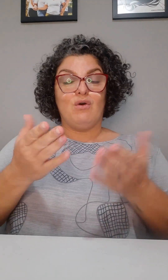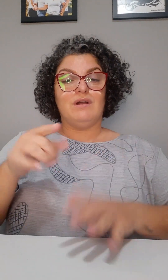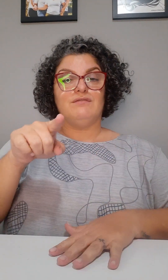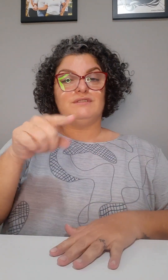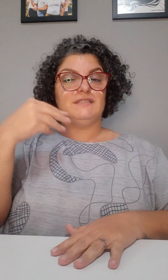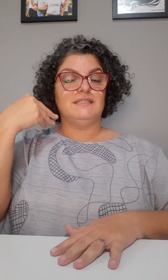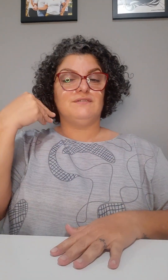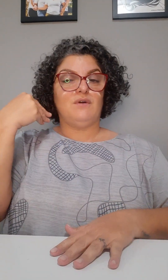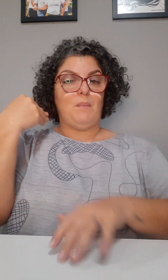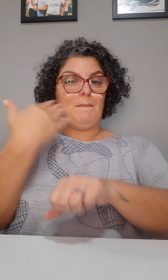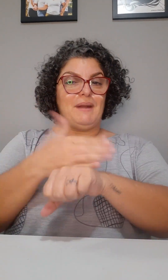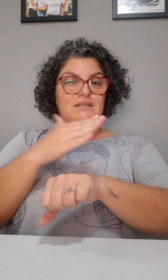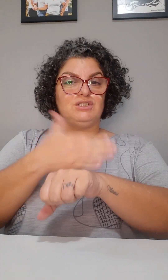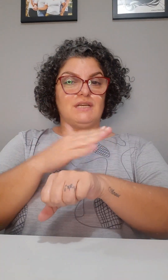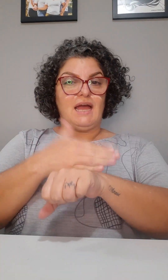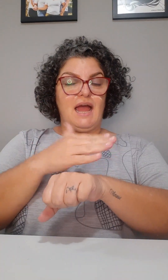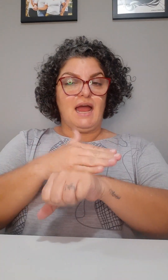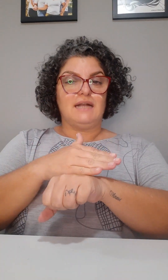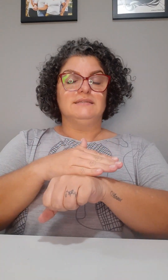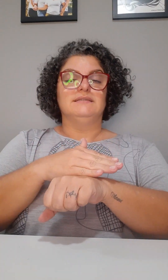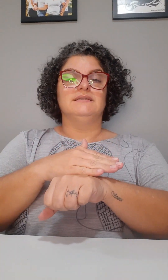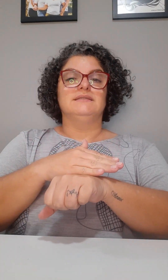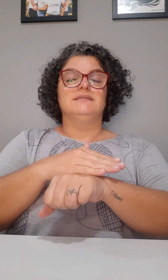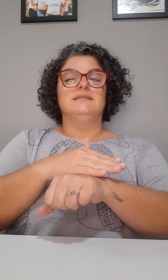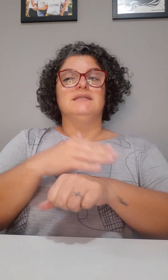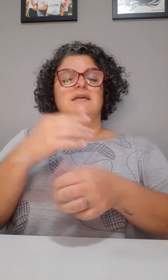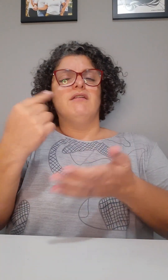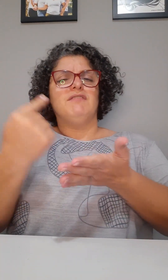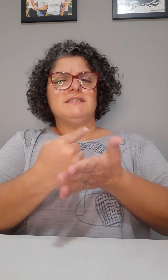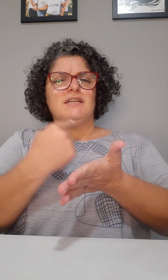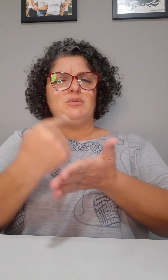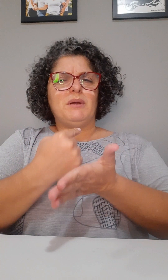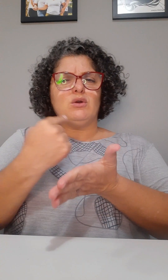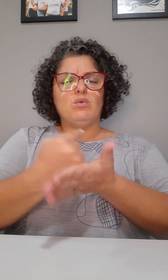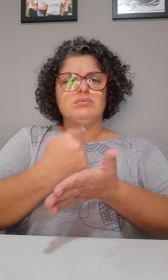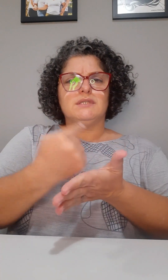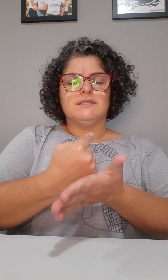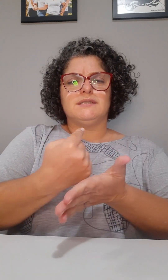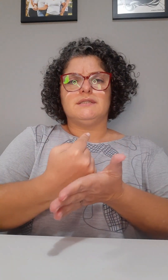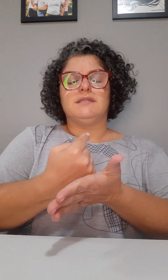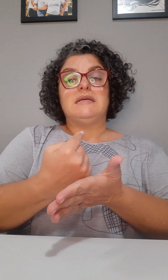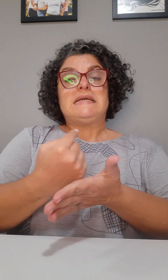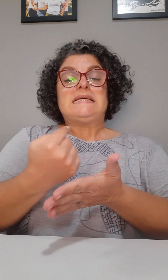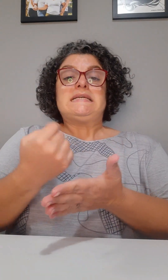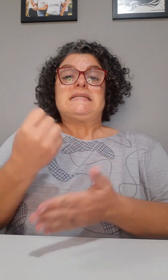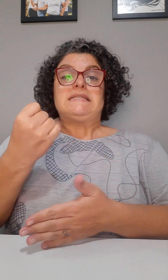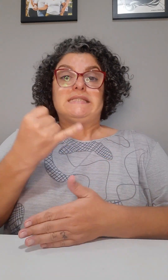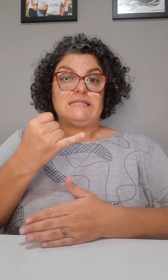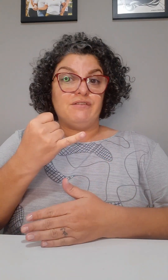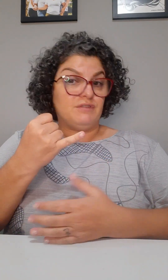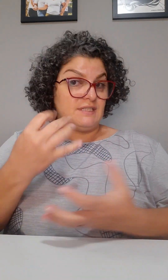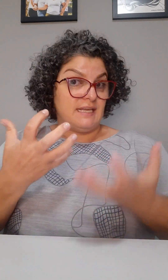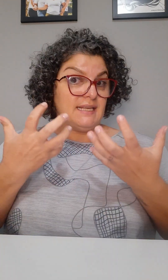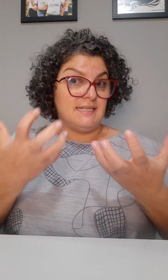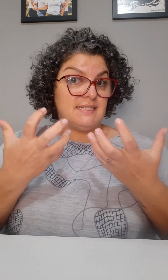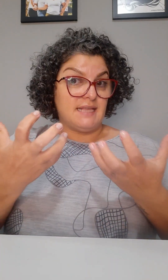Agora vocês vão praticar fazendo perguntas. Se você